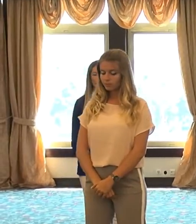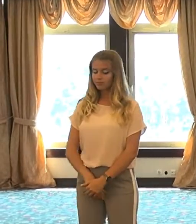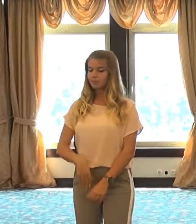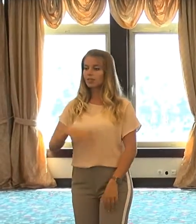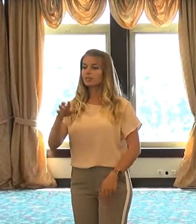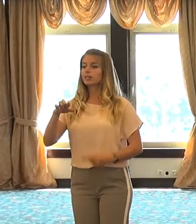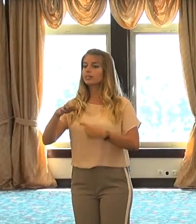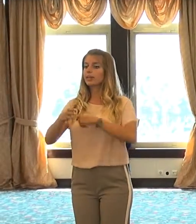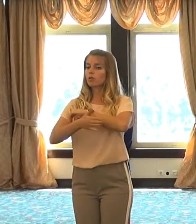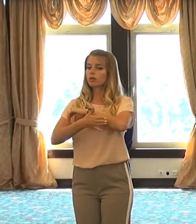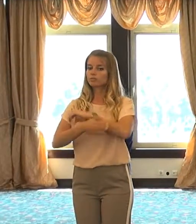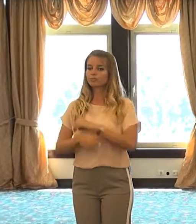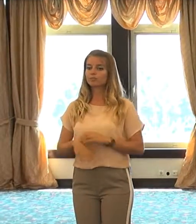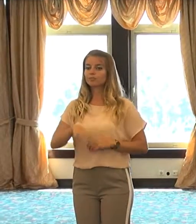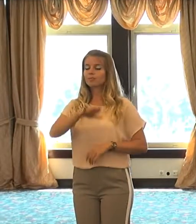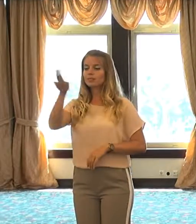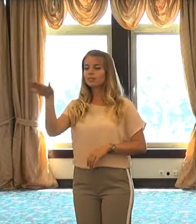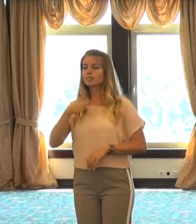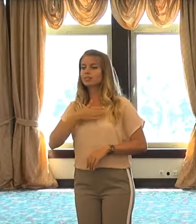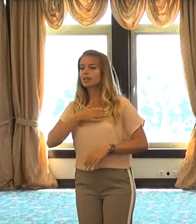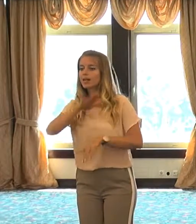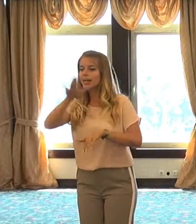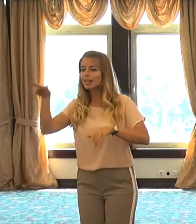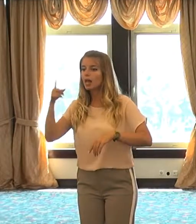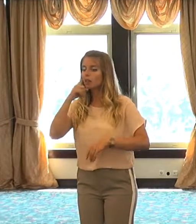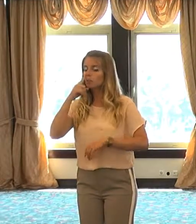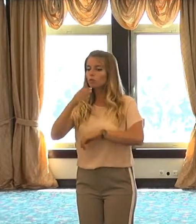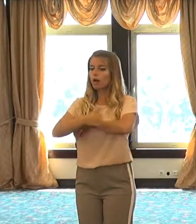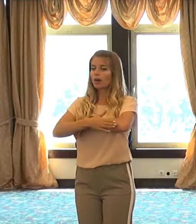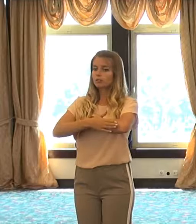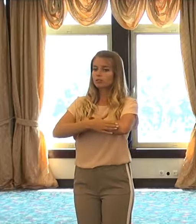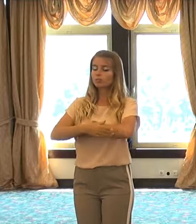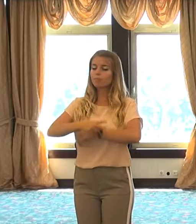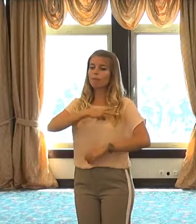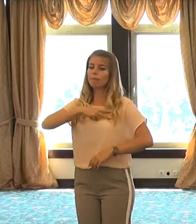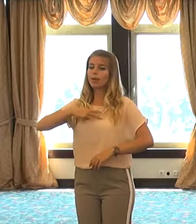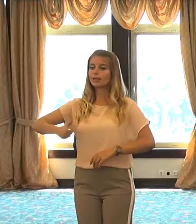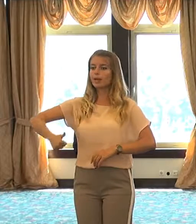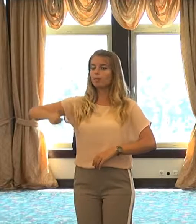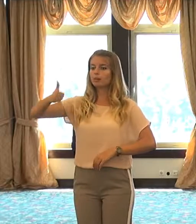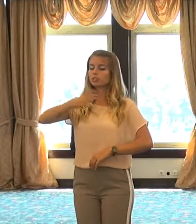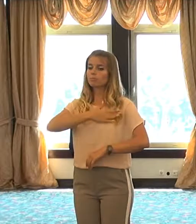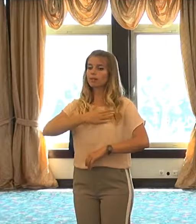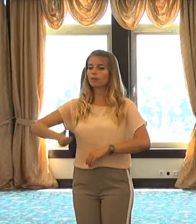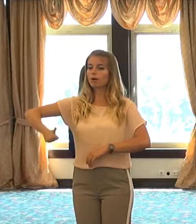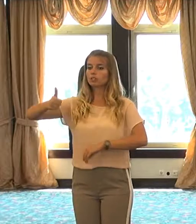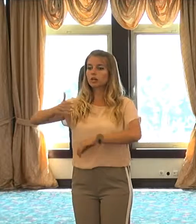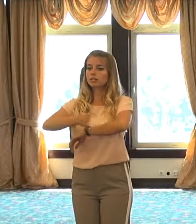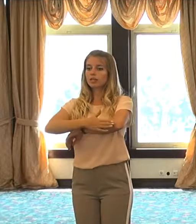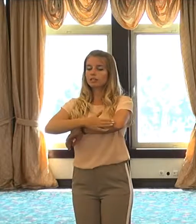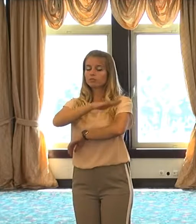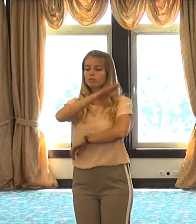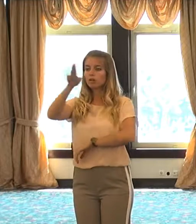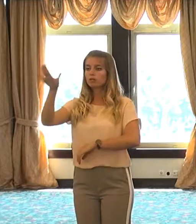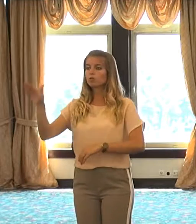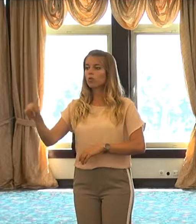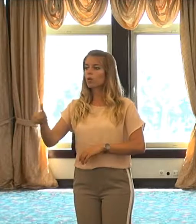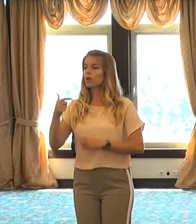Sayın Rektör Yardımcım, Sayın Genel Müdür Yardımcım, Sayın Belediye Başkanı, Başkan Yardımcım, çok